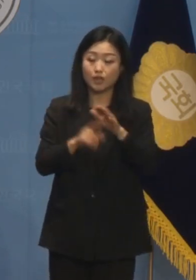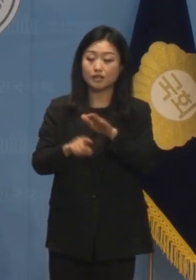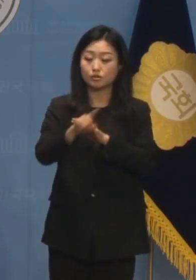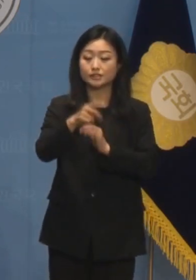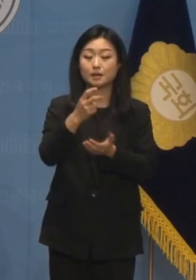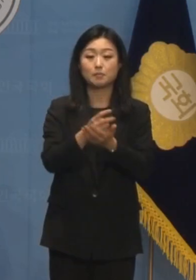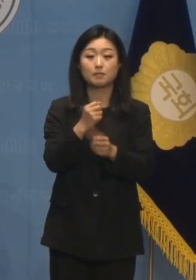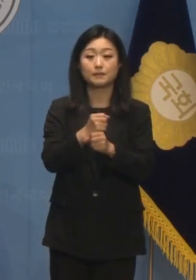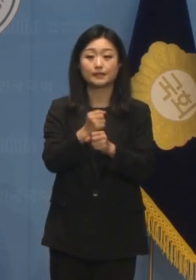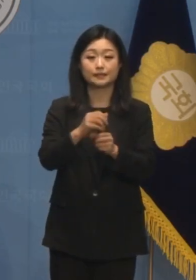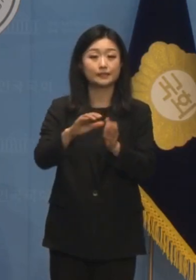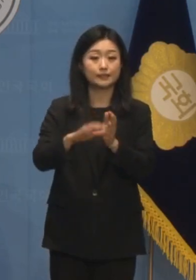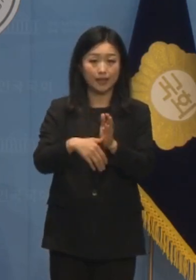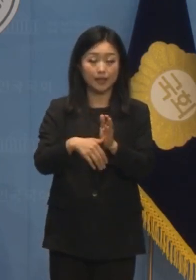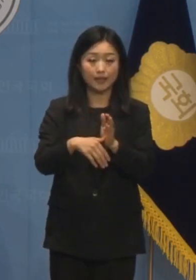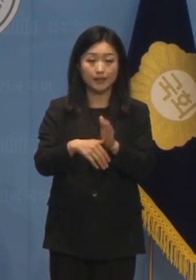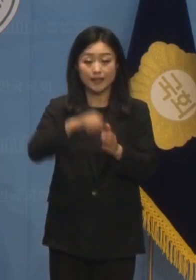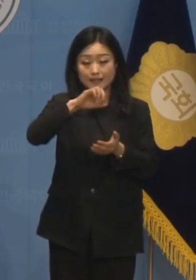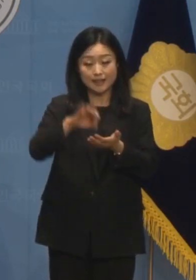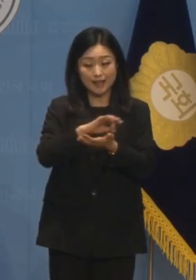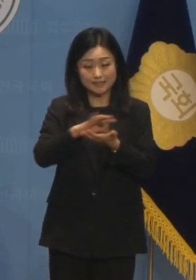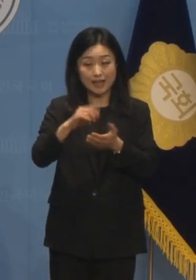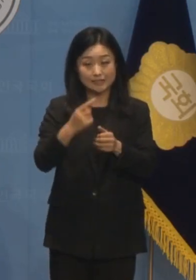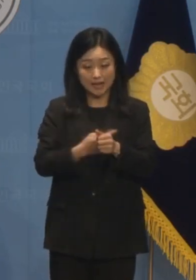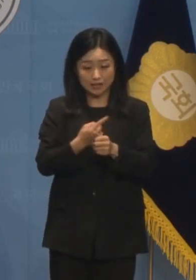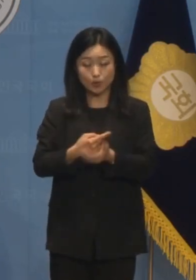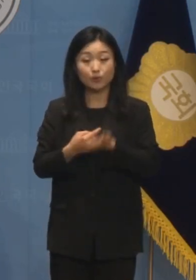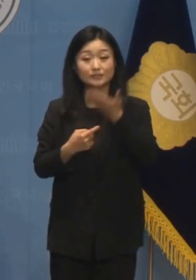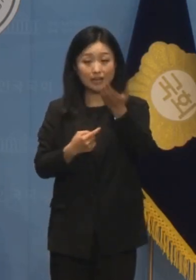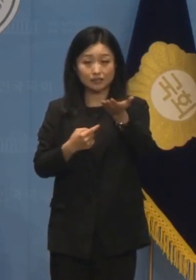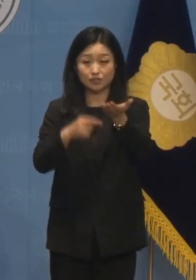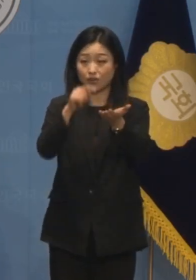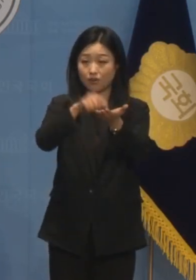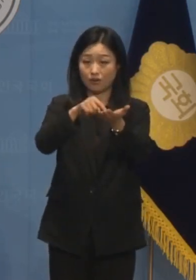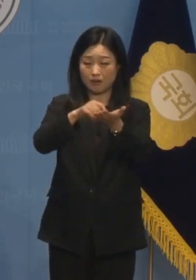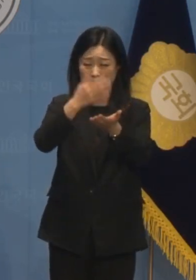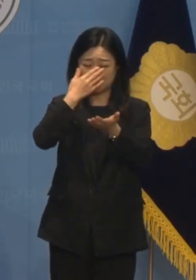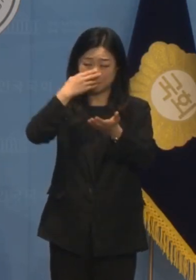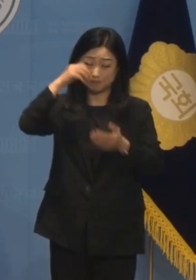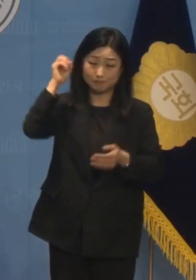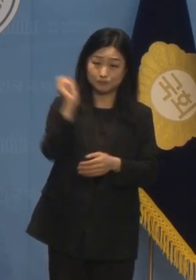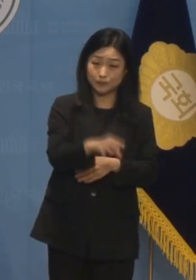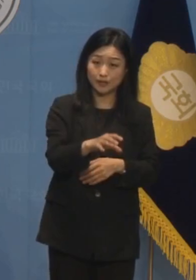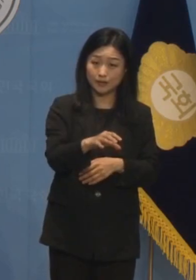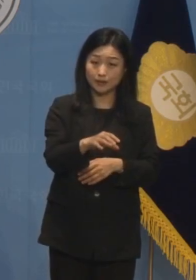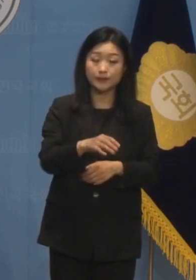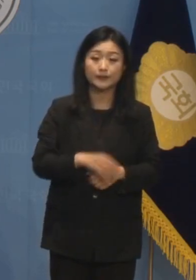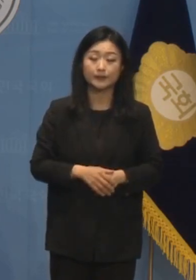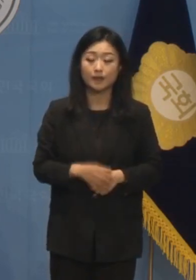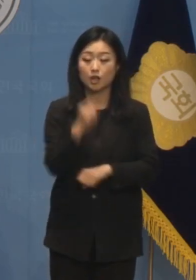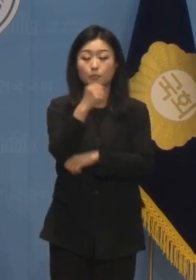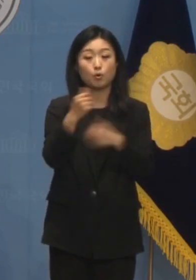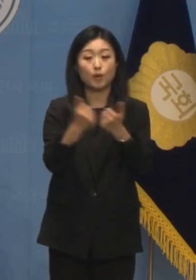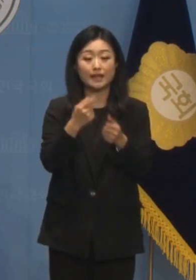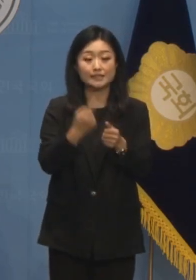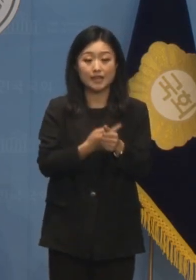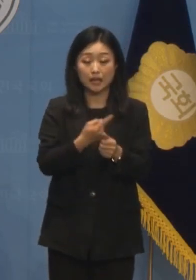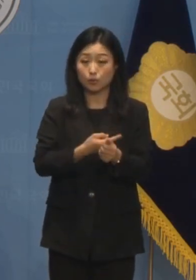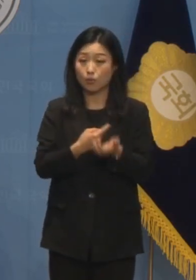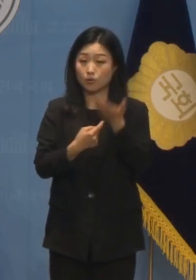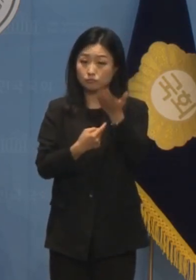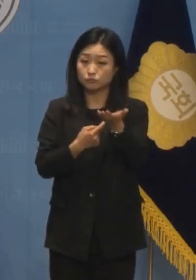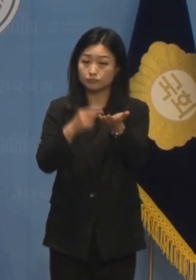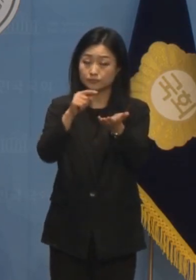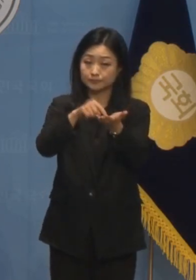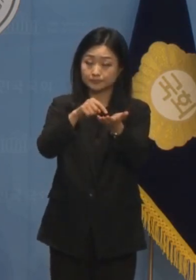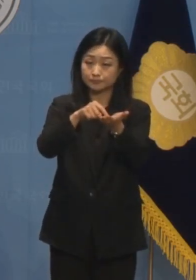법제화 과정에서 도입한 예산한도 제도를 깡그리 무시하고 보네이 자동 부위